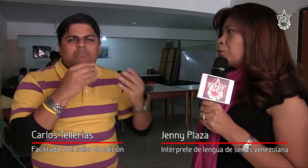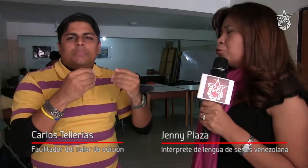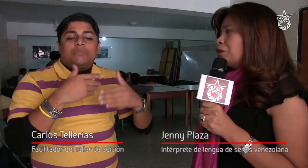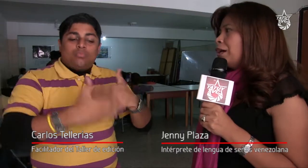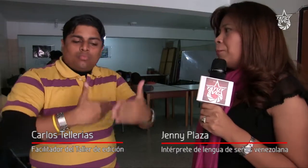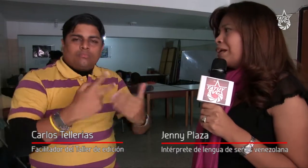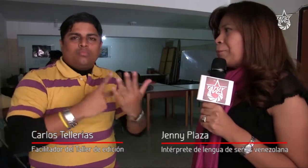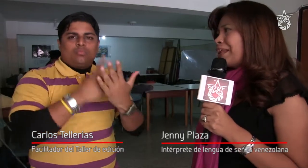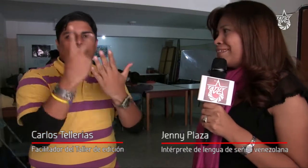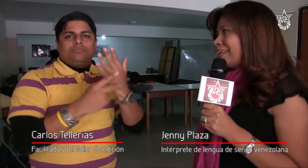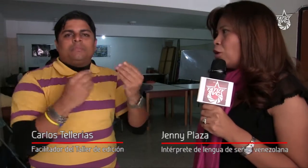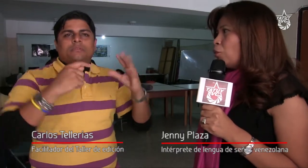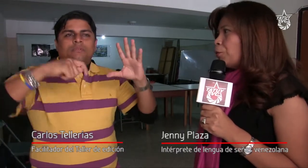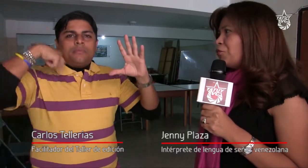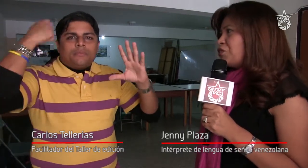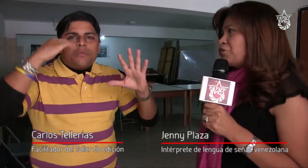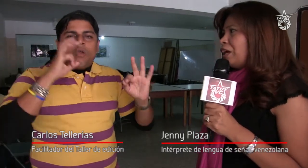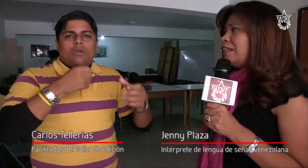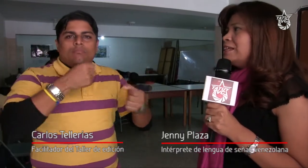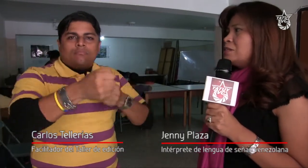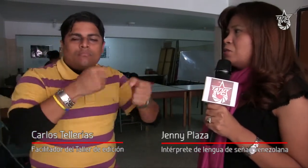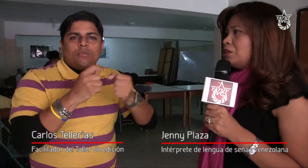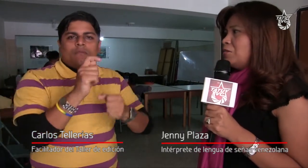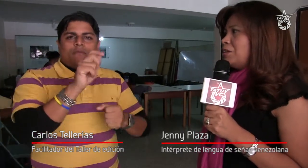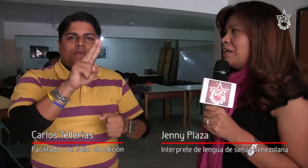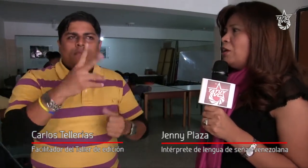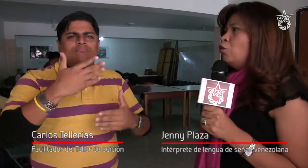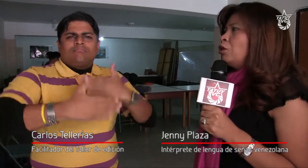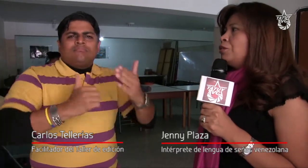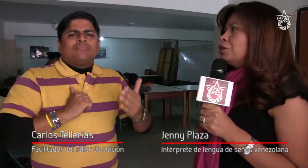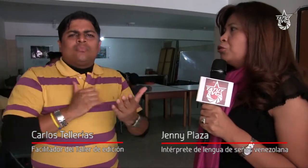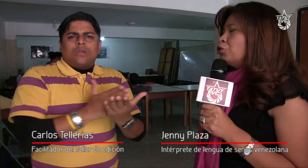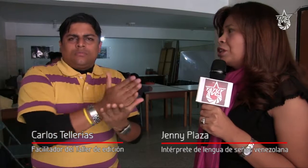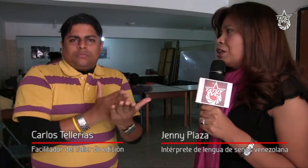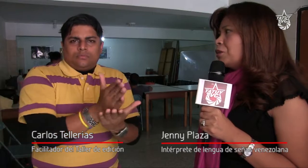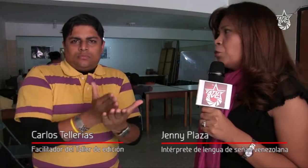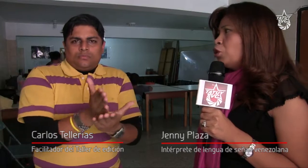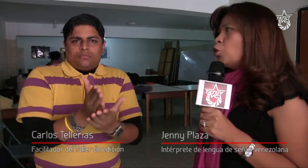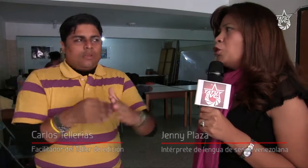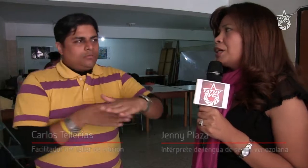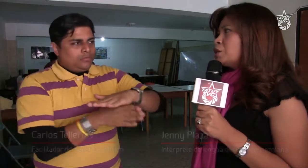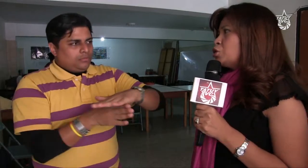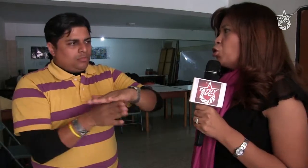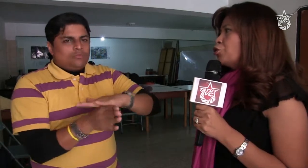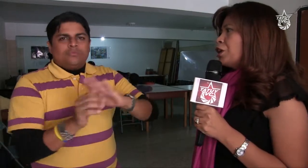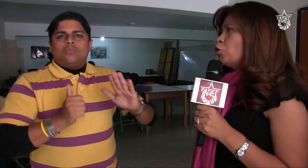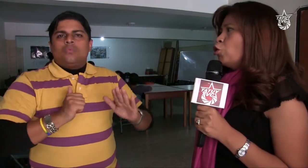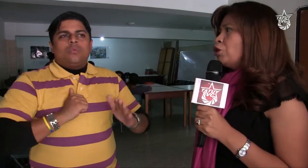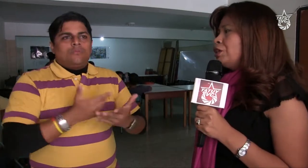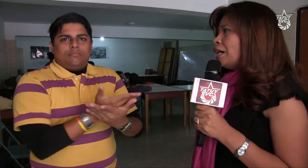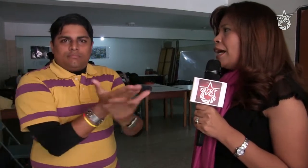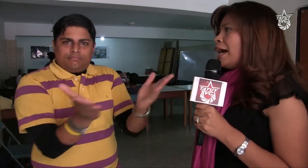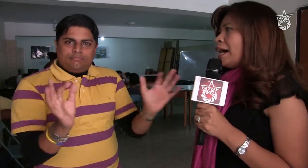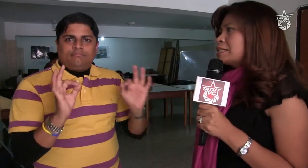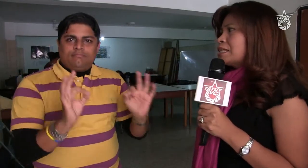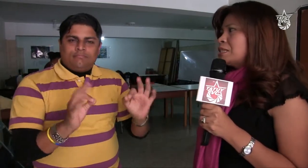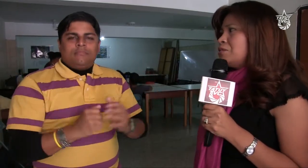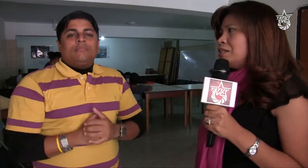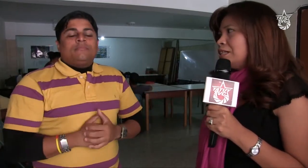oportunidades para aprender lo profesional de ediciones de video, de todo lo que tiene que ver con medios de comunicación, tecnología, accesibilidad,